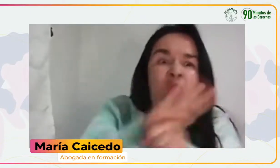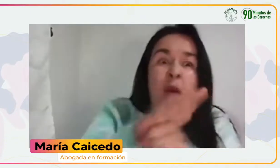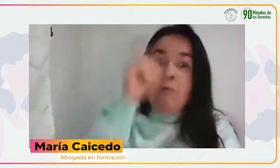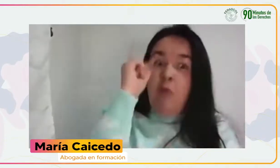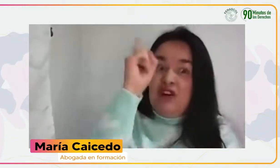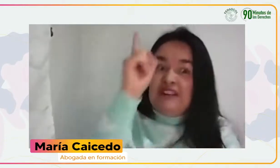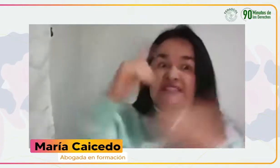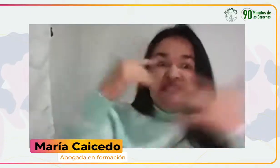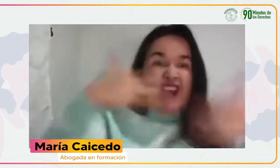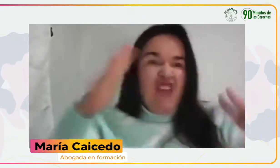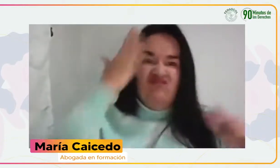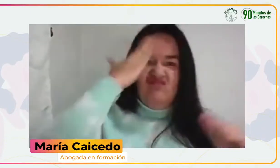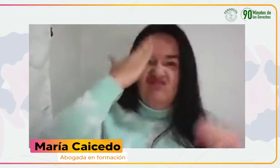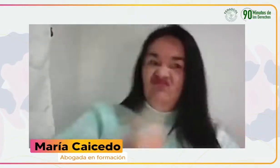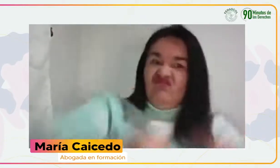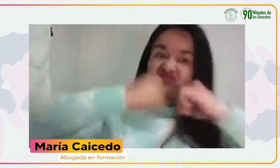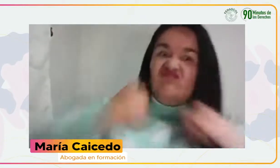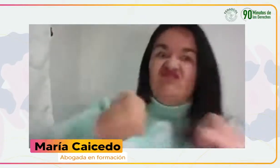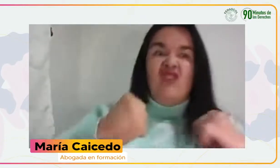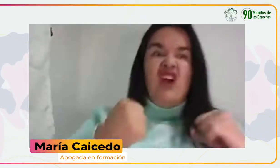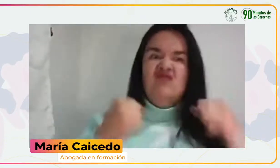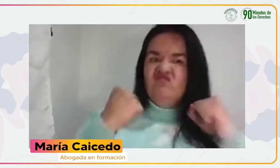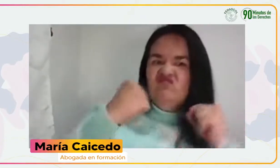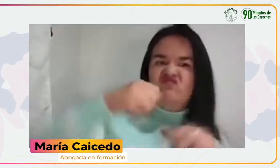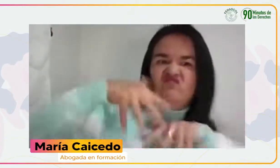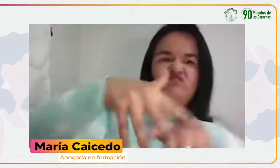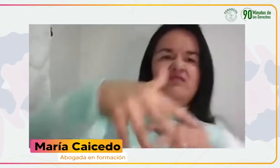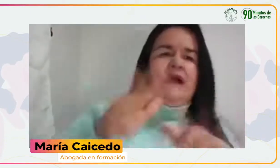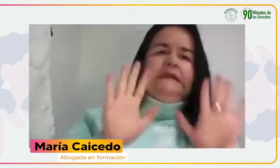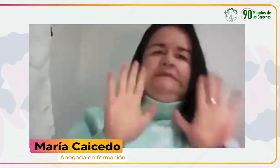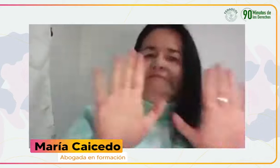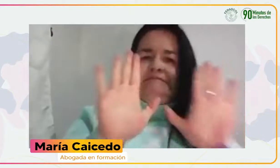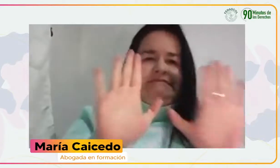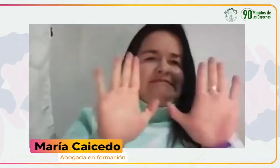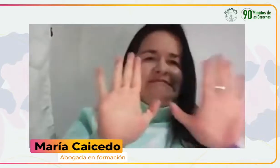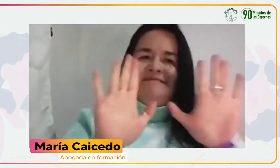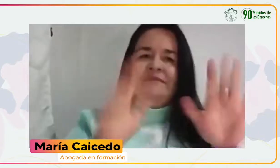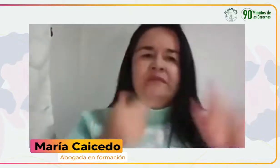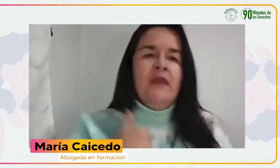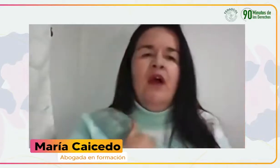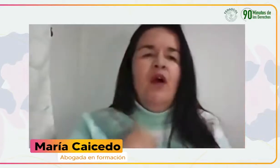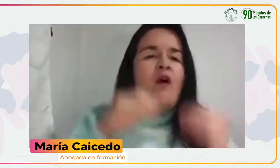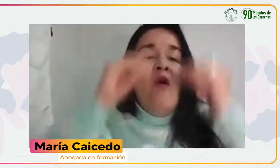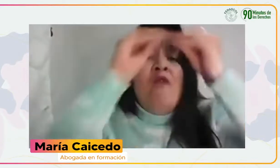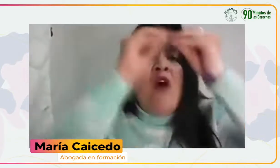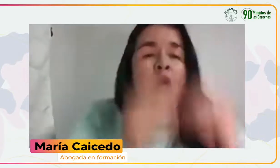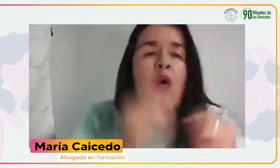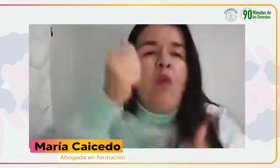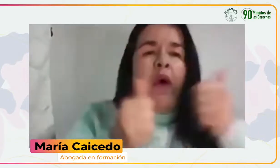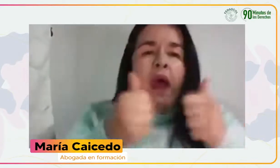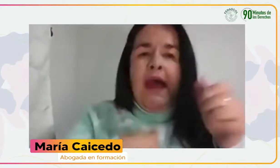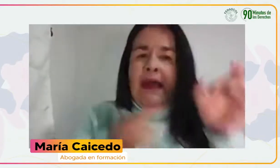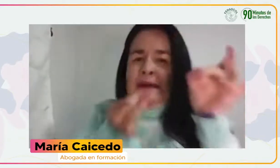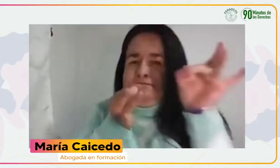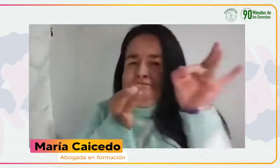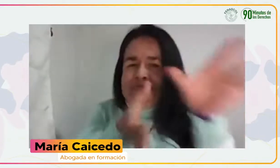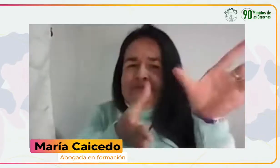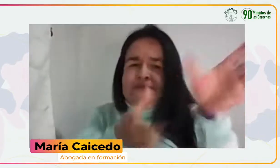nacional. Pero es que es importante que en las situaciones políticas y en todo ese tema nos empoderemos primero porque realmente